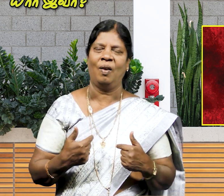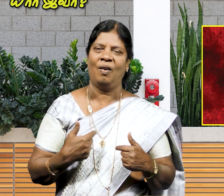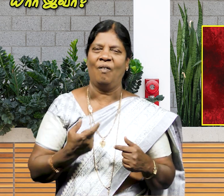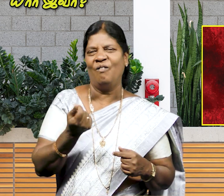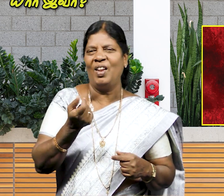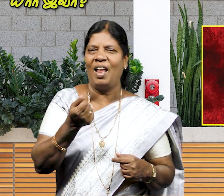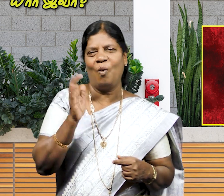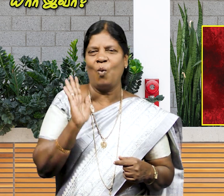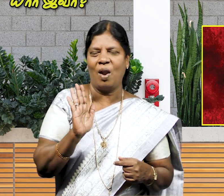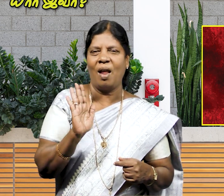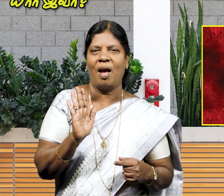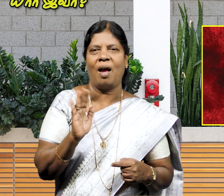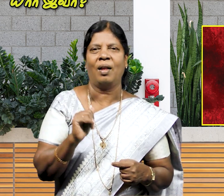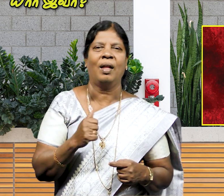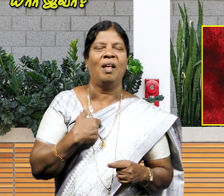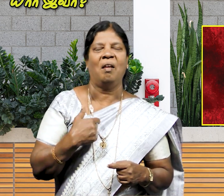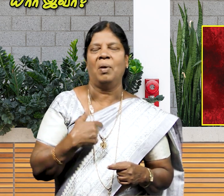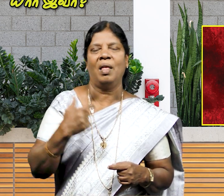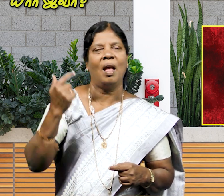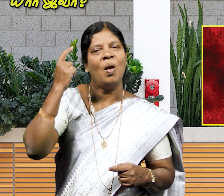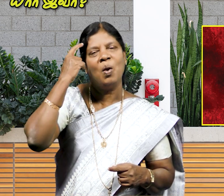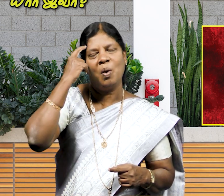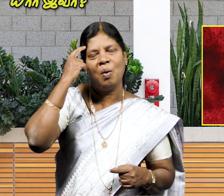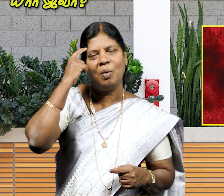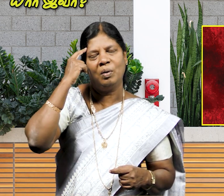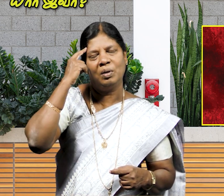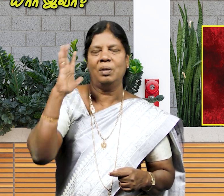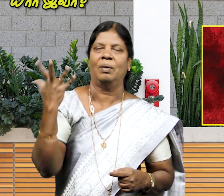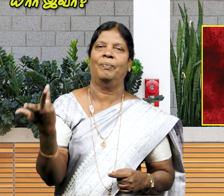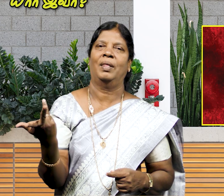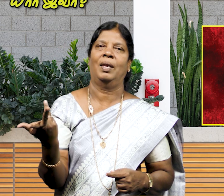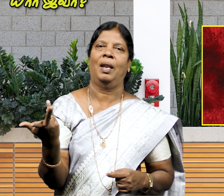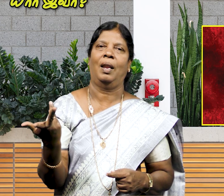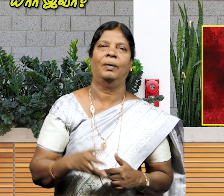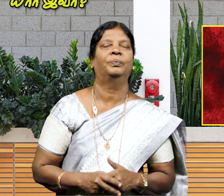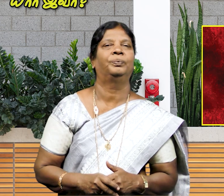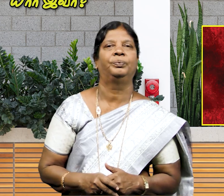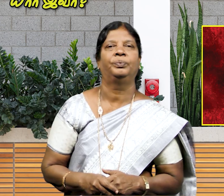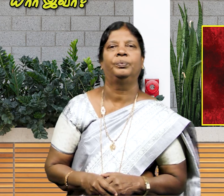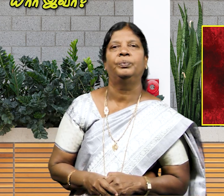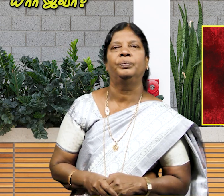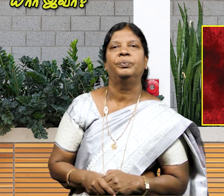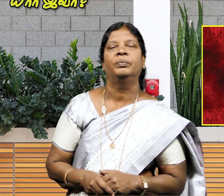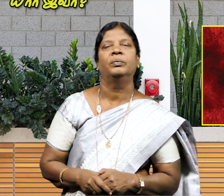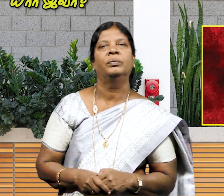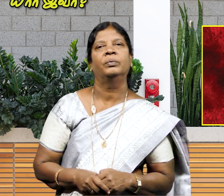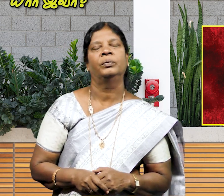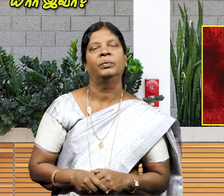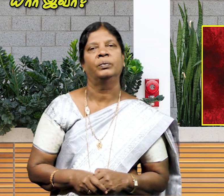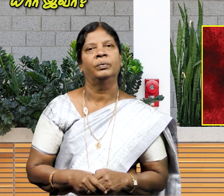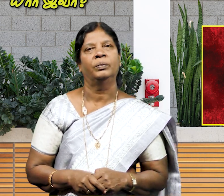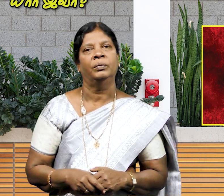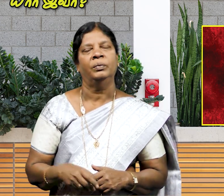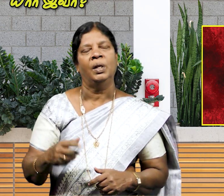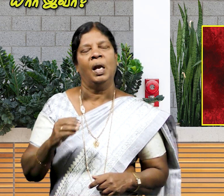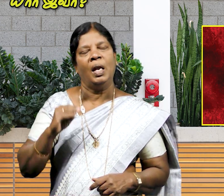நமக்கு விலை உண்டா என்பதை பல நேரங்களிலே நாம் சிந்திக்க